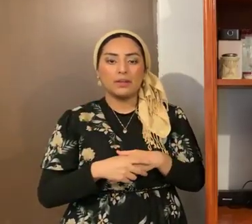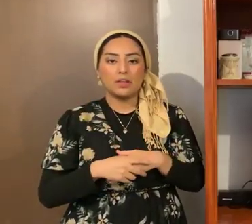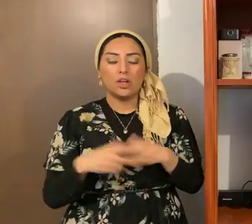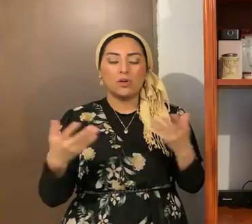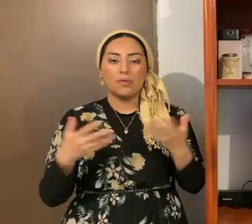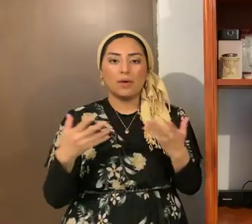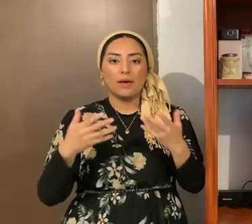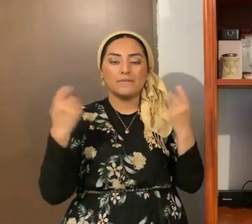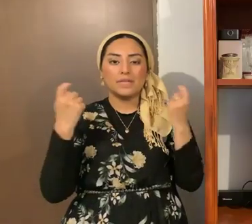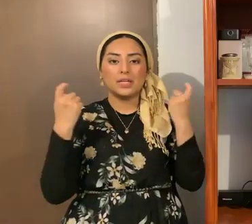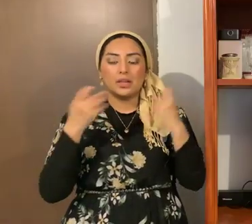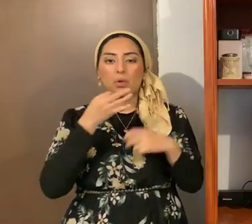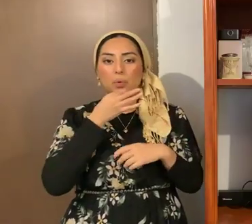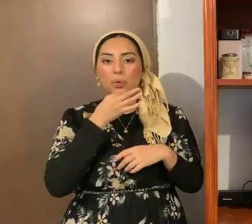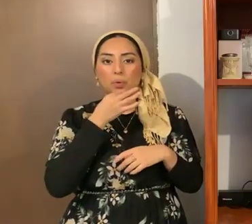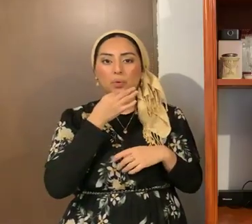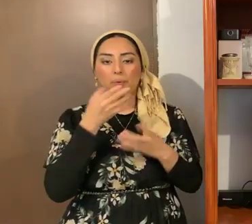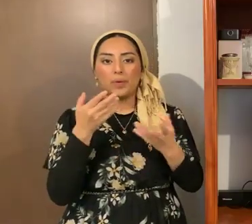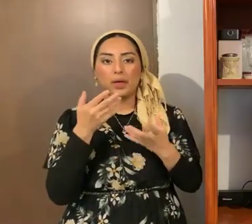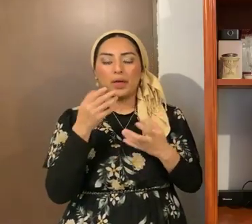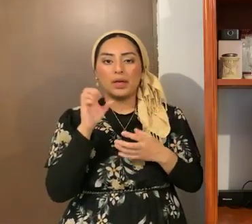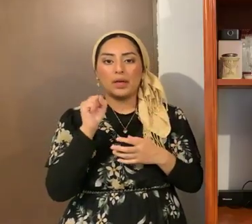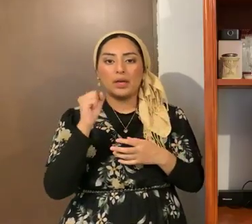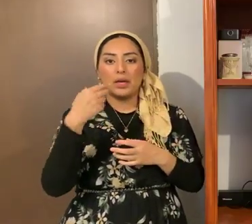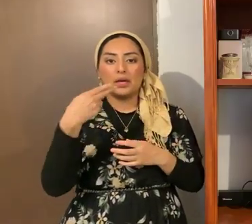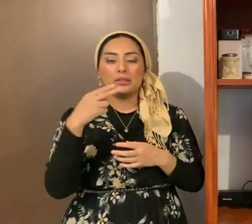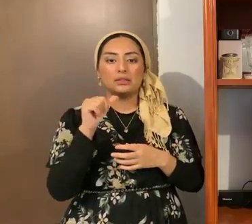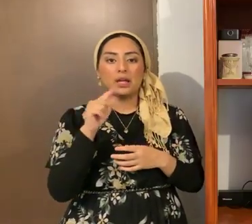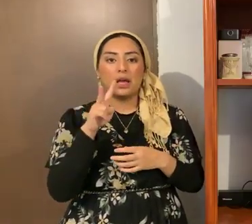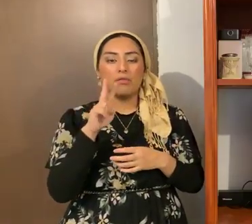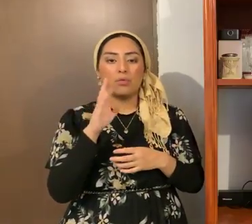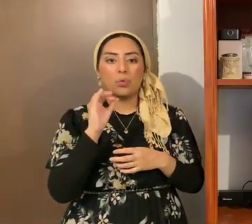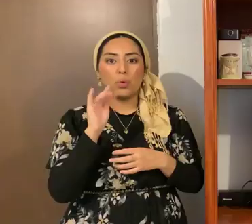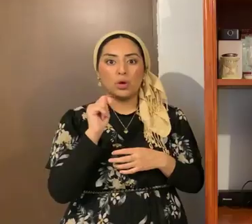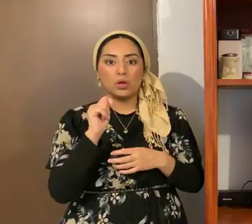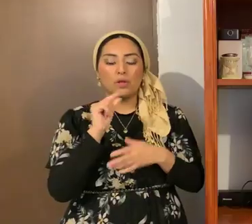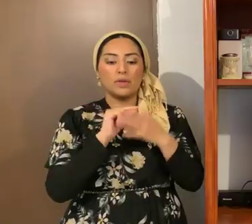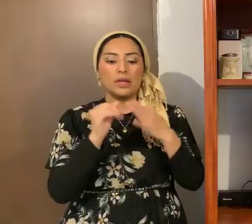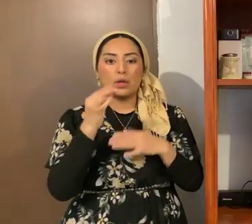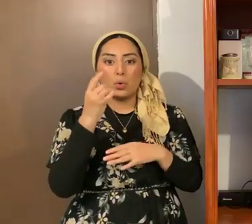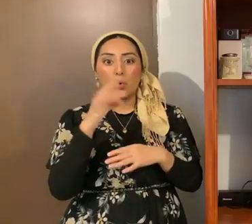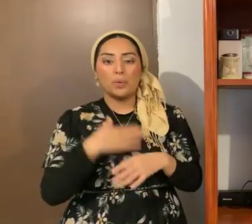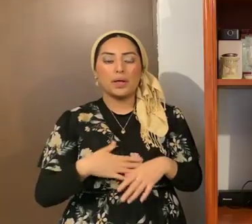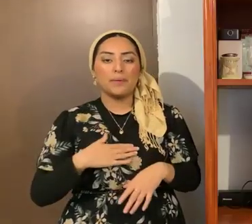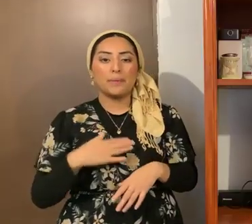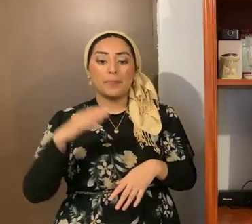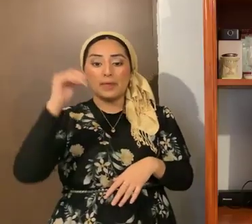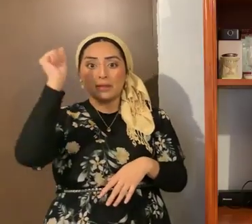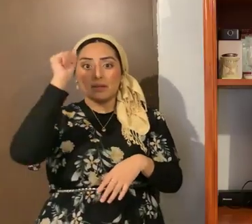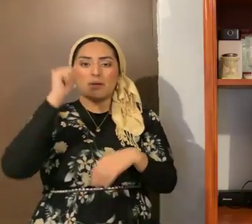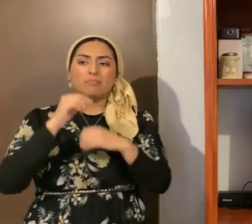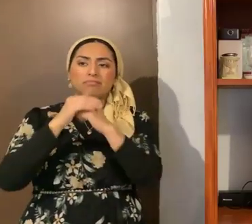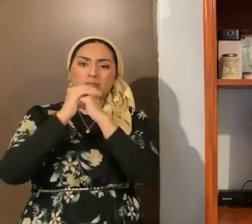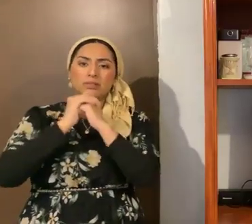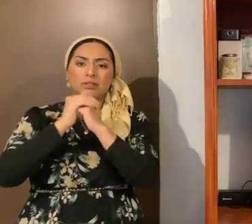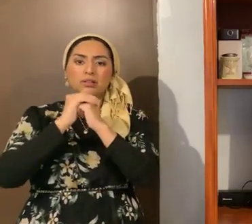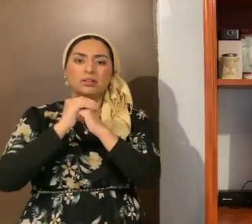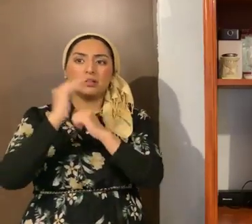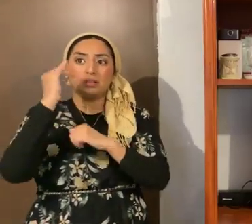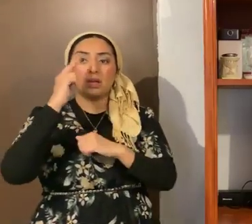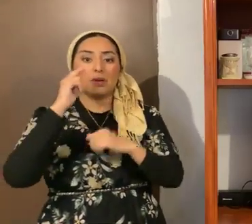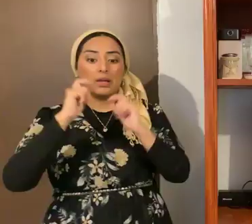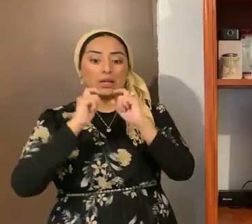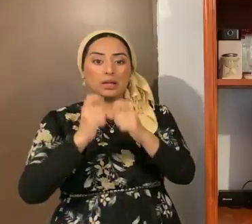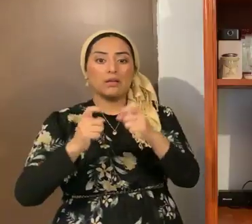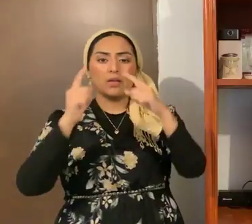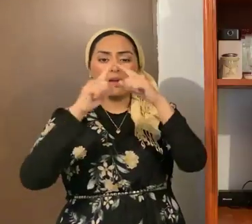¿Qué fiesta se aproximaba? Shavuot, exacto. Verso 18, saquen. Y Samuel clamó a Yahweh, y Yahweh dio truenos